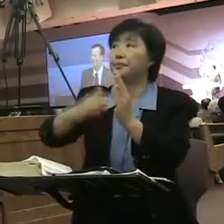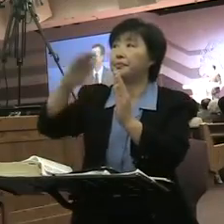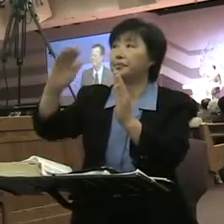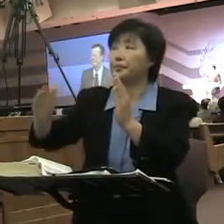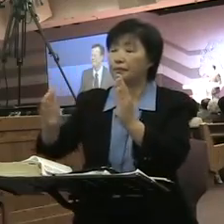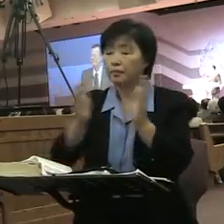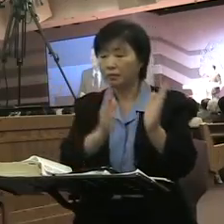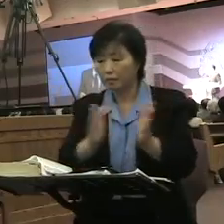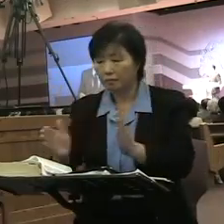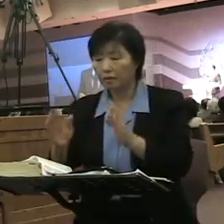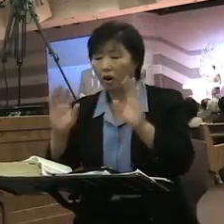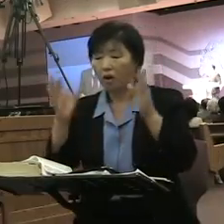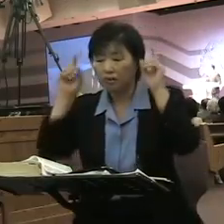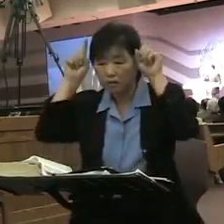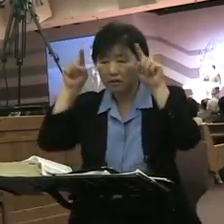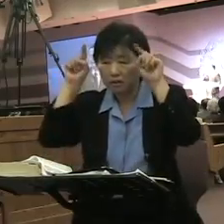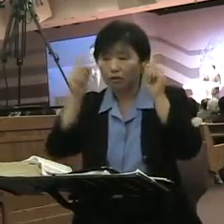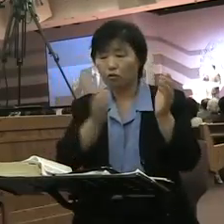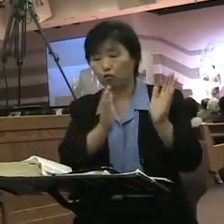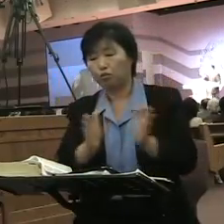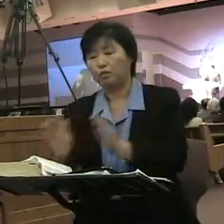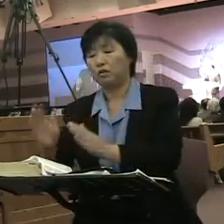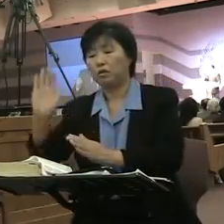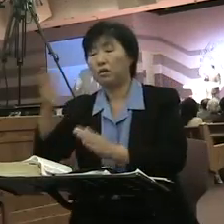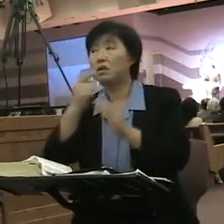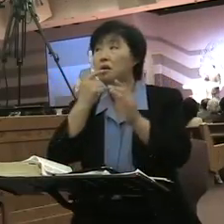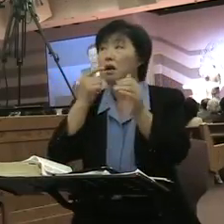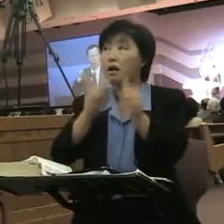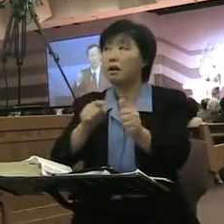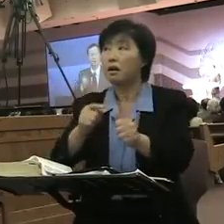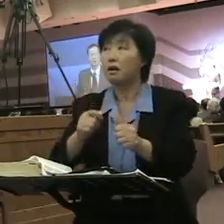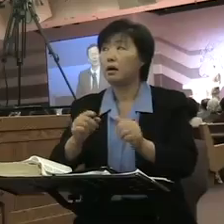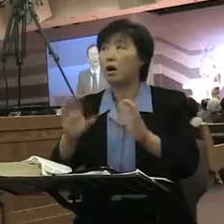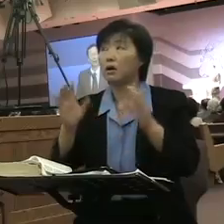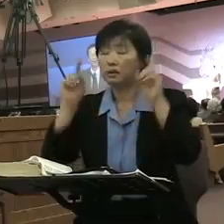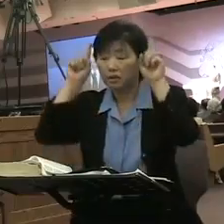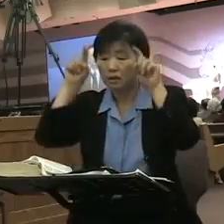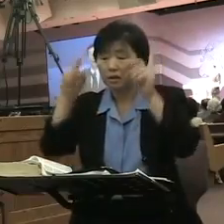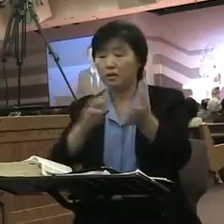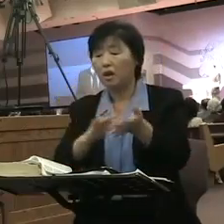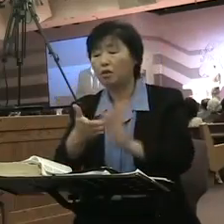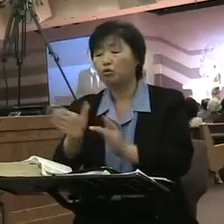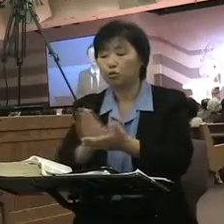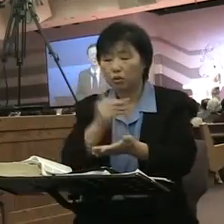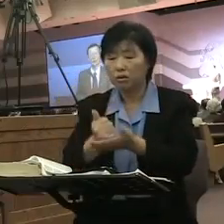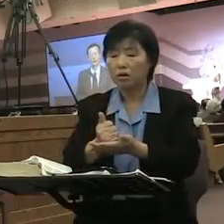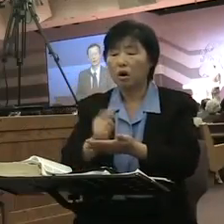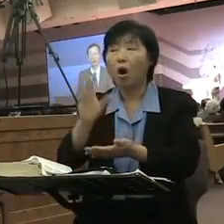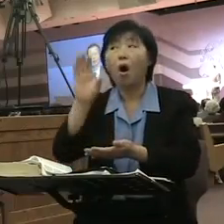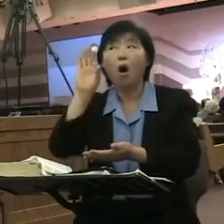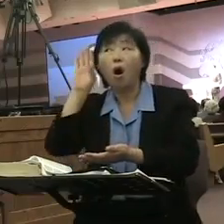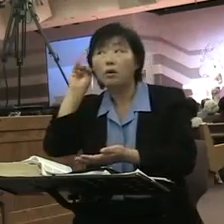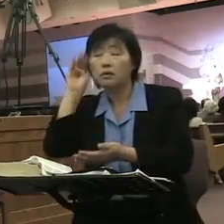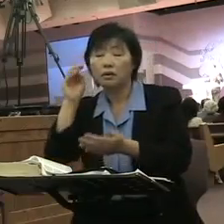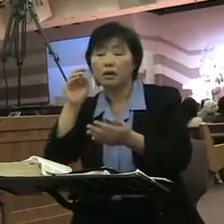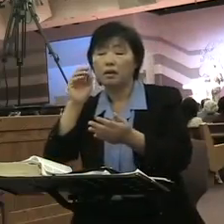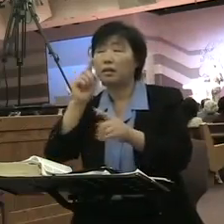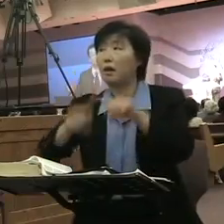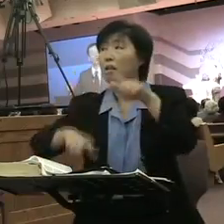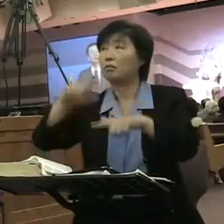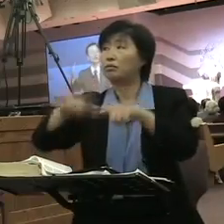준비되리라. 그 어린 양 예수 그리스도가 언젠가 나무 위에